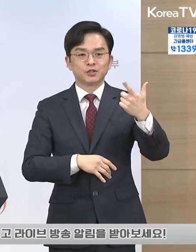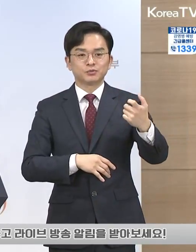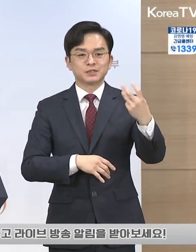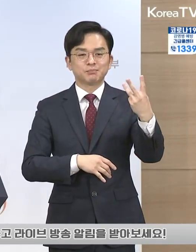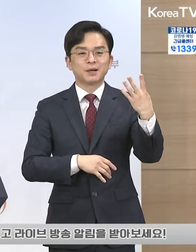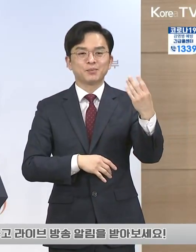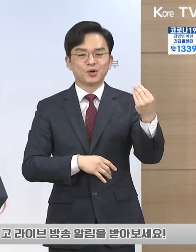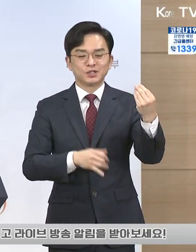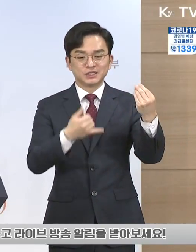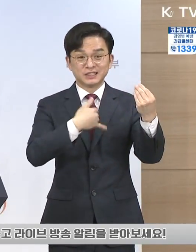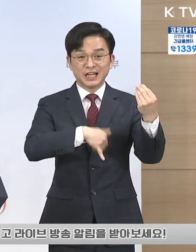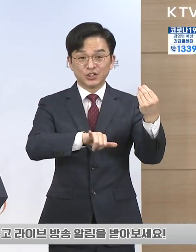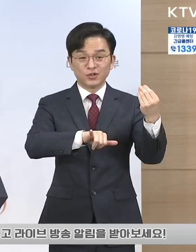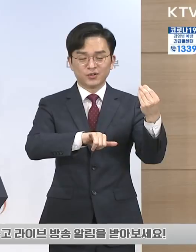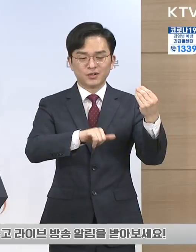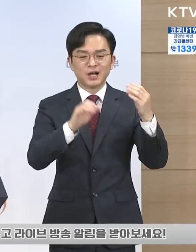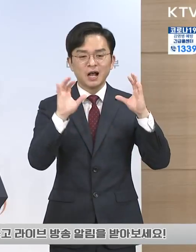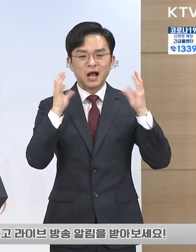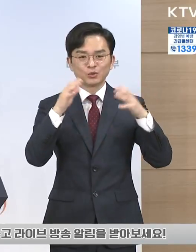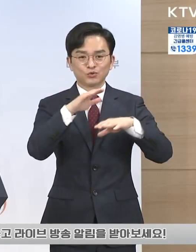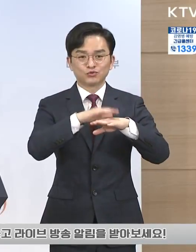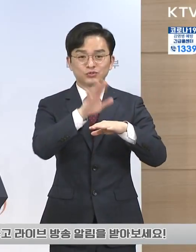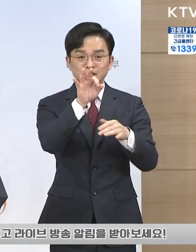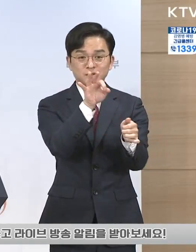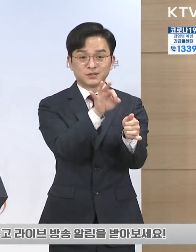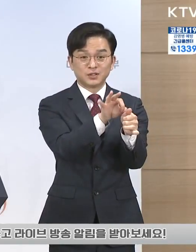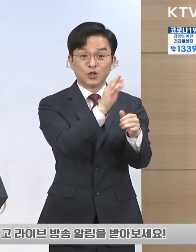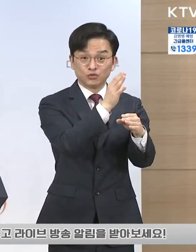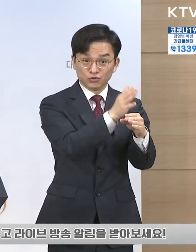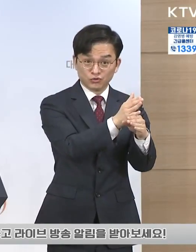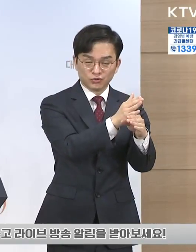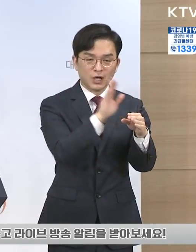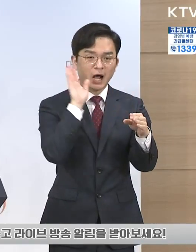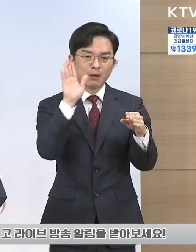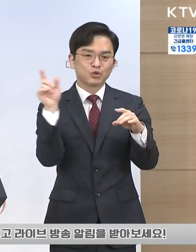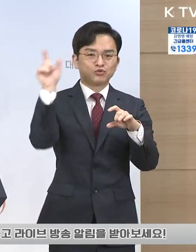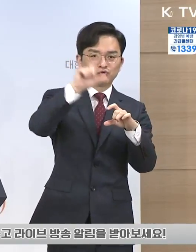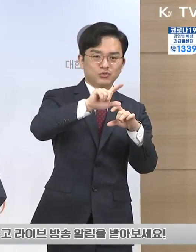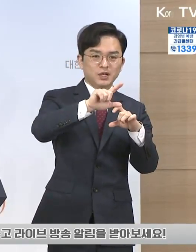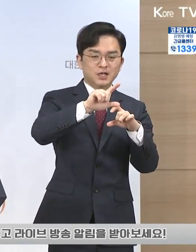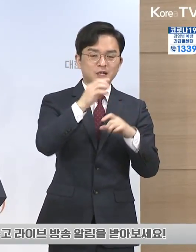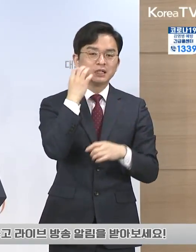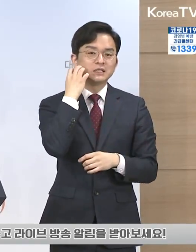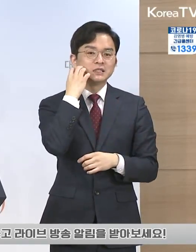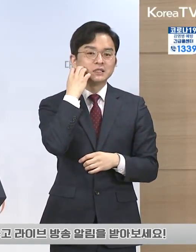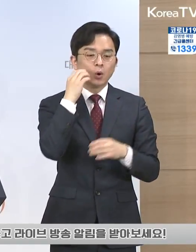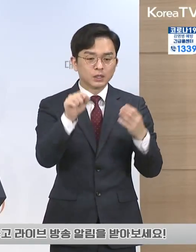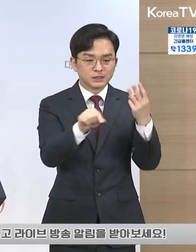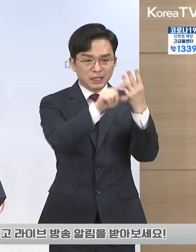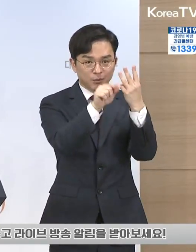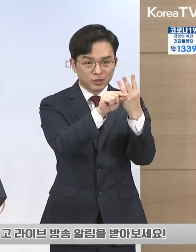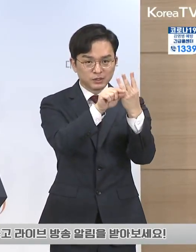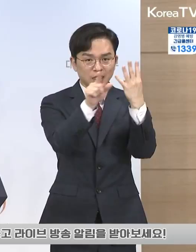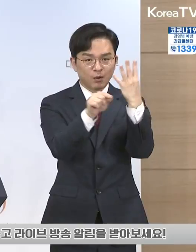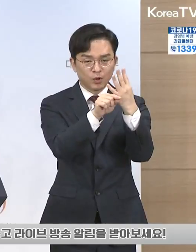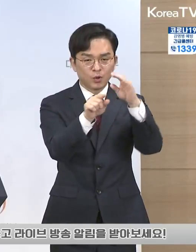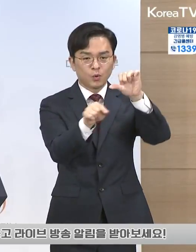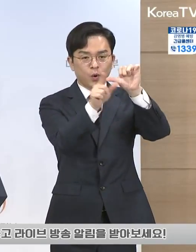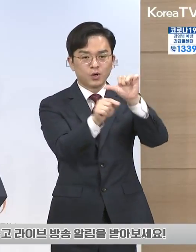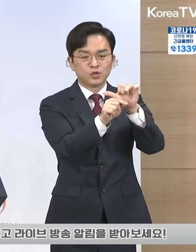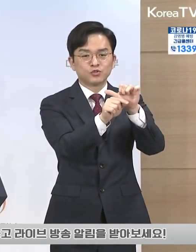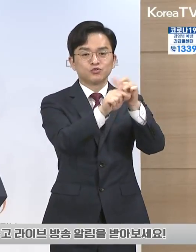명의 아동수당 수급자에 대하여 4개월간 한시적으로 월 10만 원의